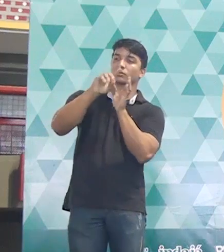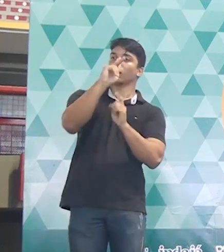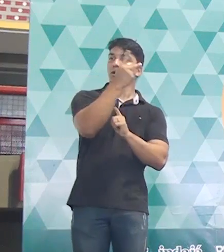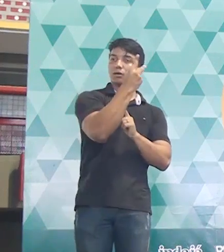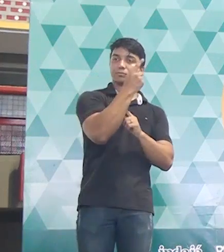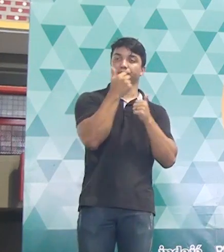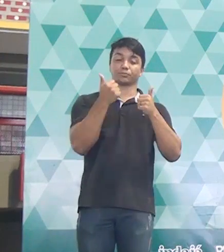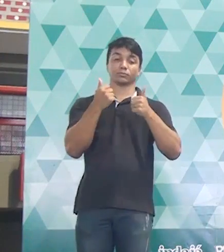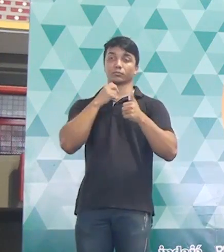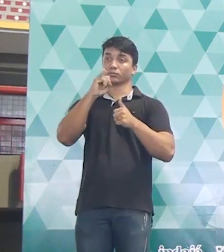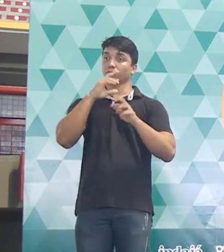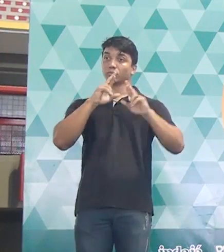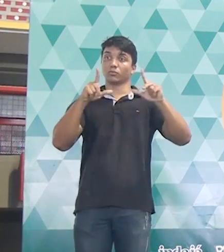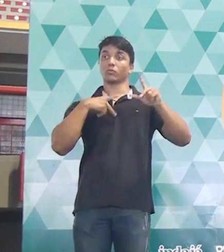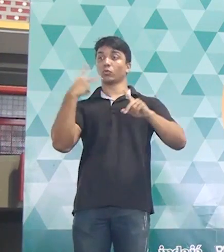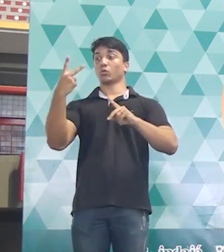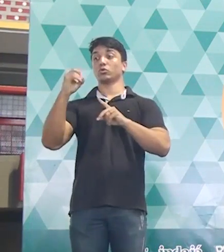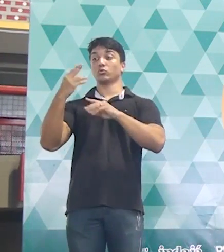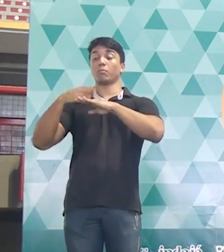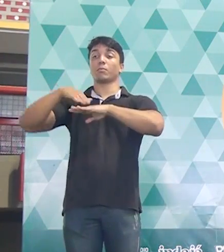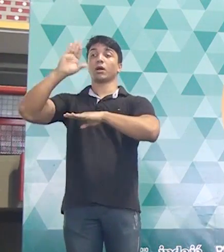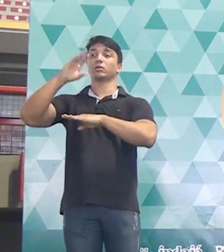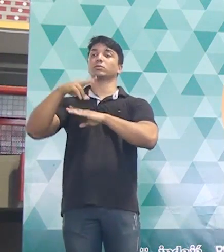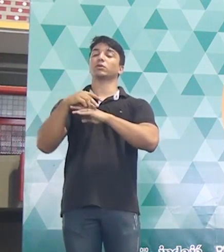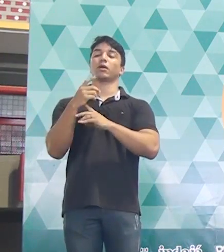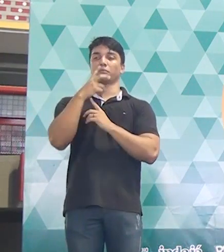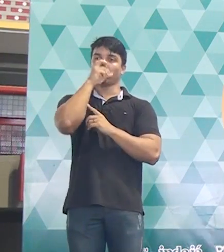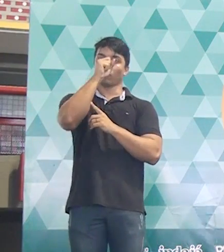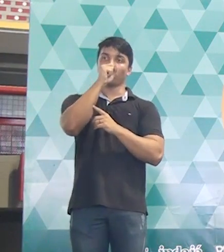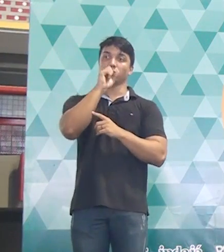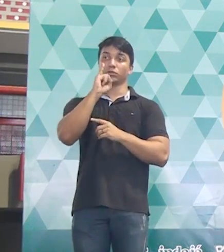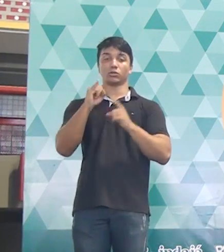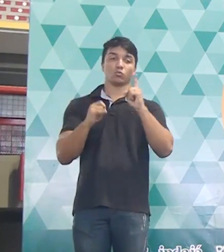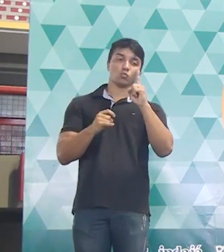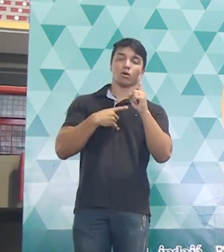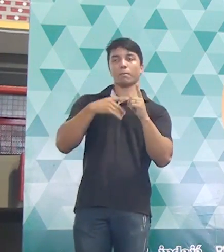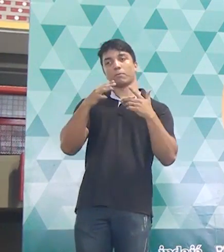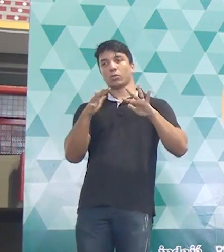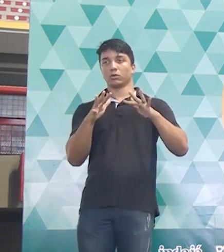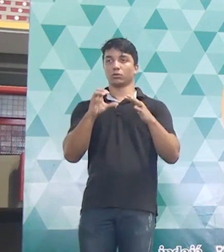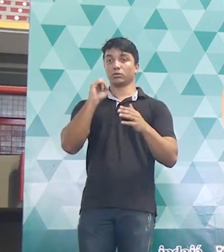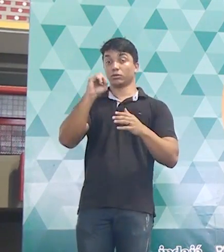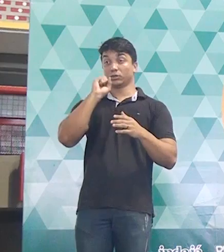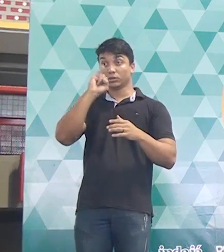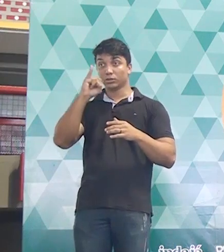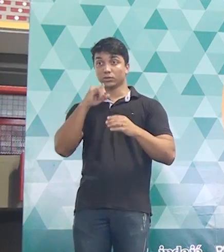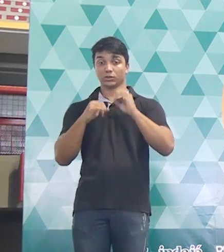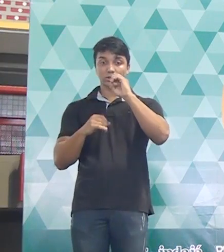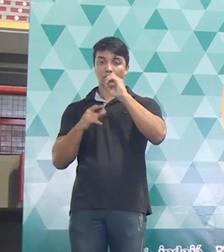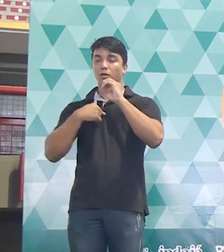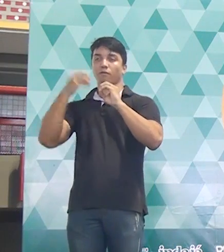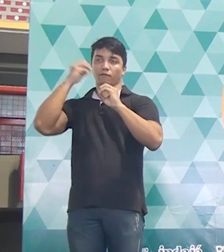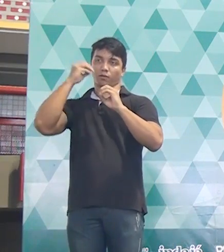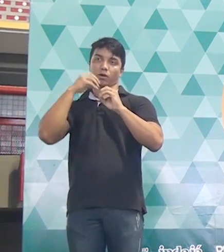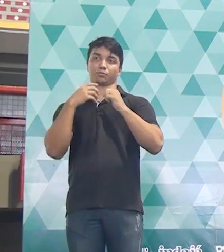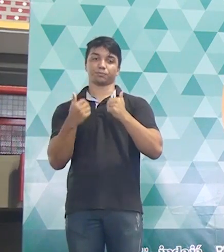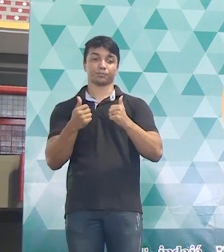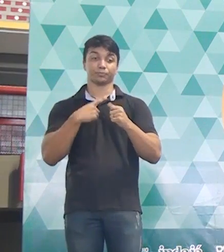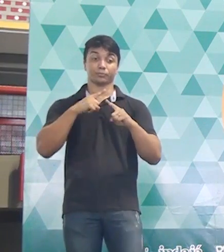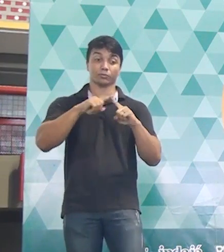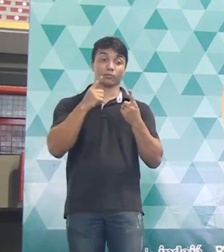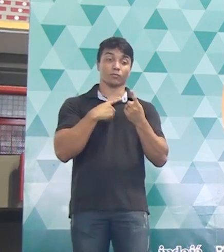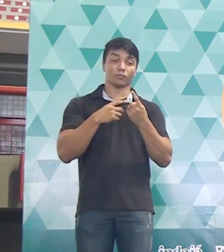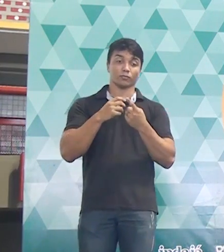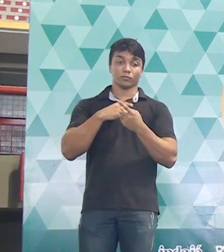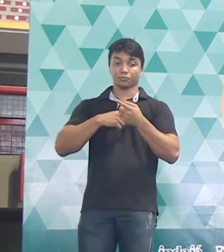Se essa diferença der 2 ou mais, ele é forte. Se der 1 é moderado. E se der 0 é fraco. Só que desses